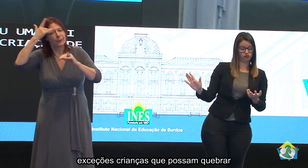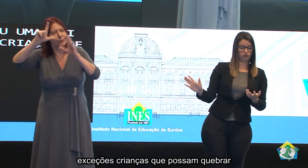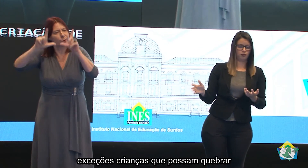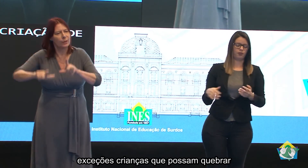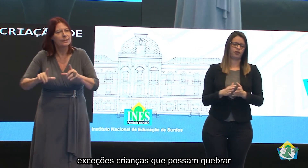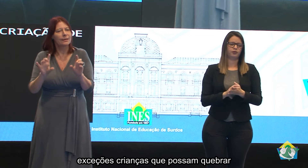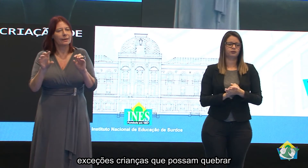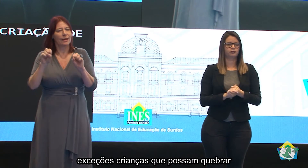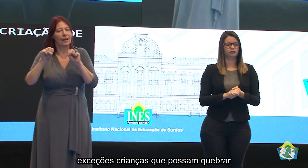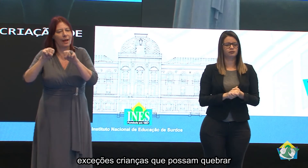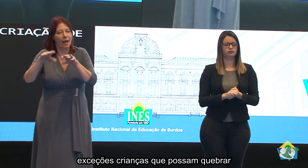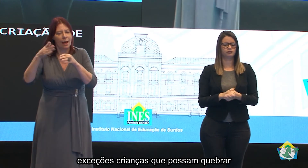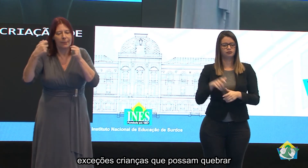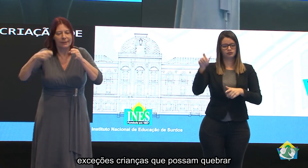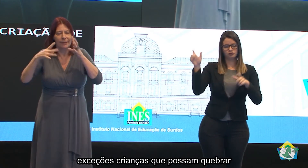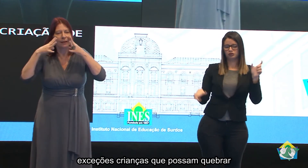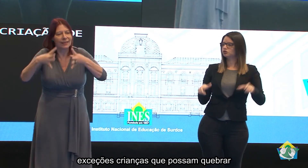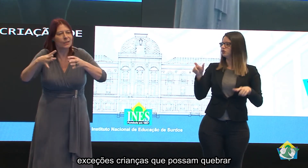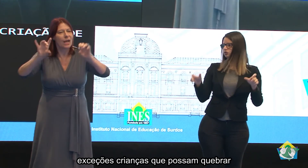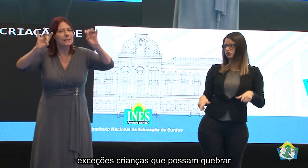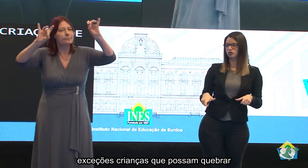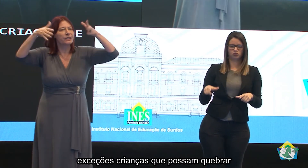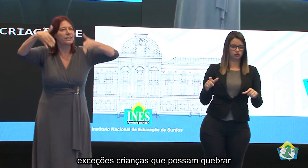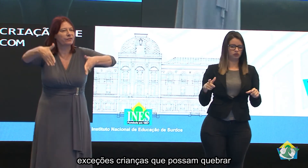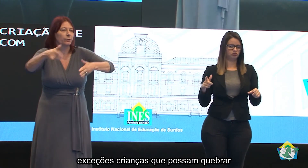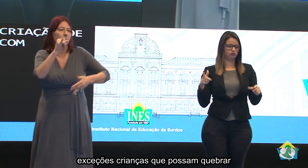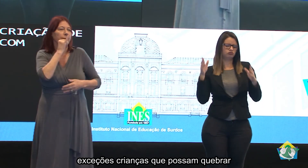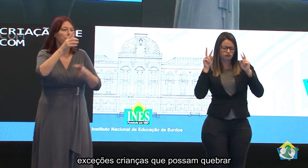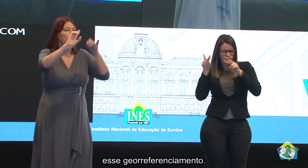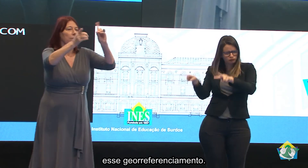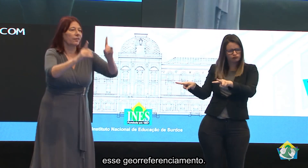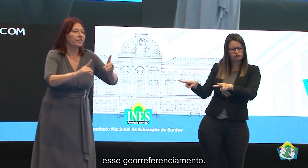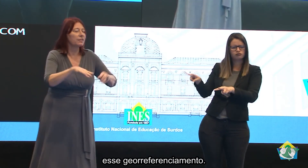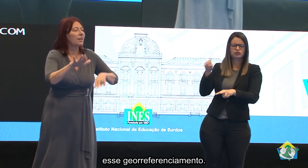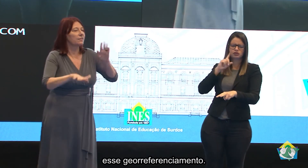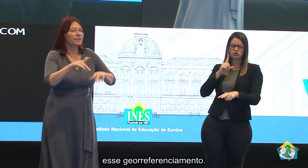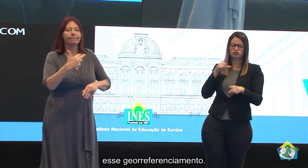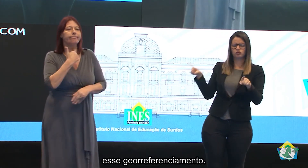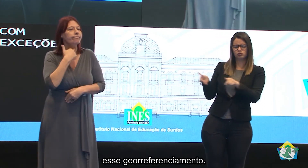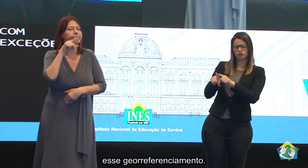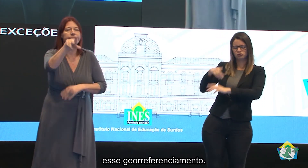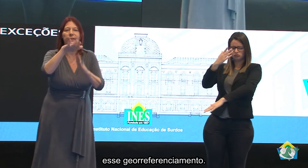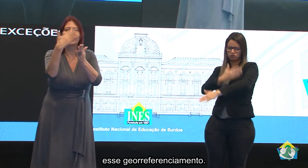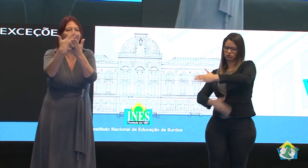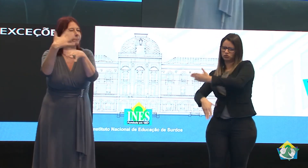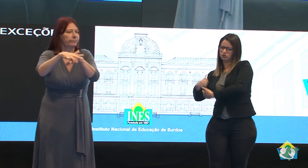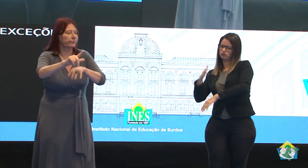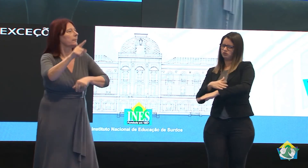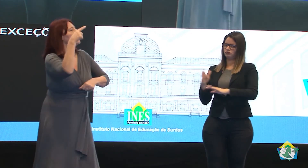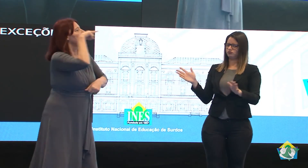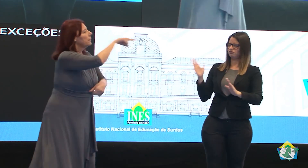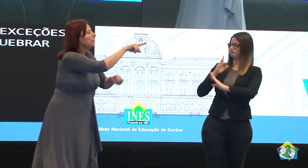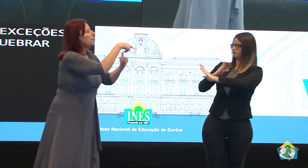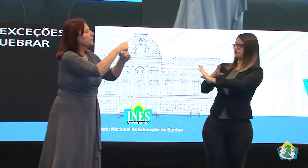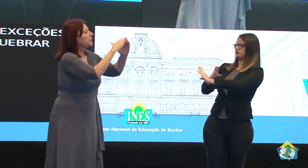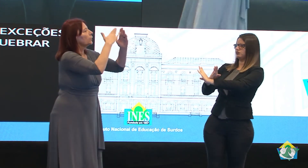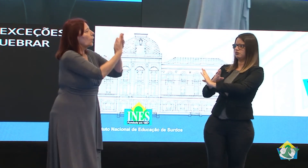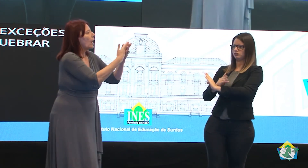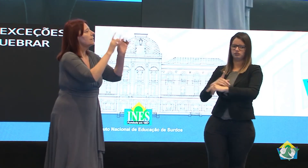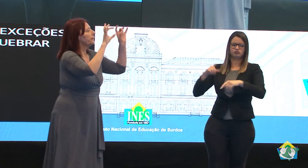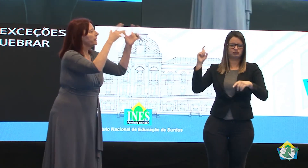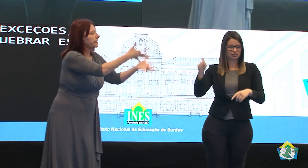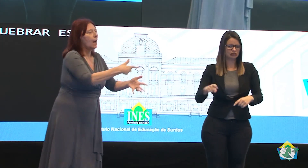com algumas exceções, crianças que possam quebrar esse georreferenciamento.